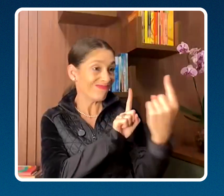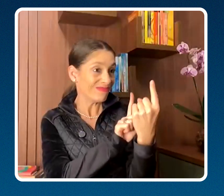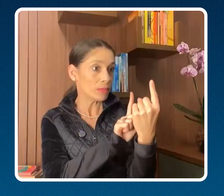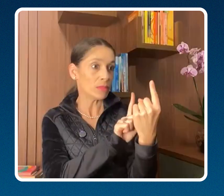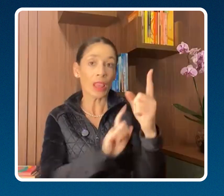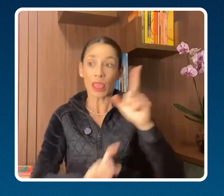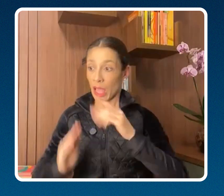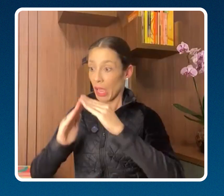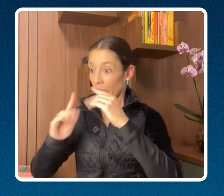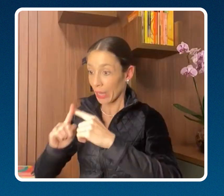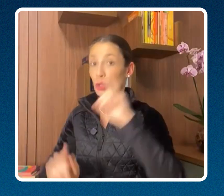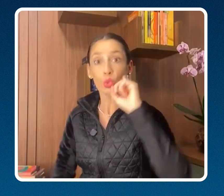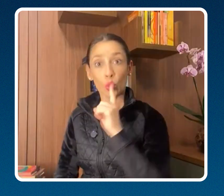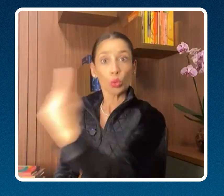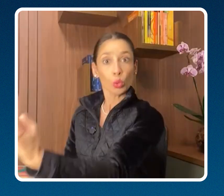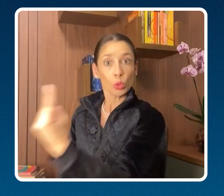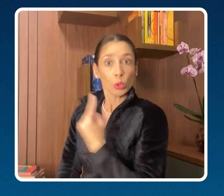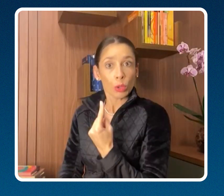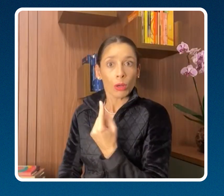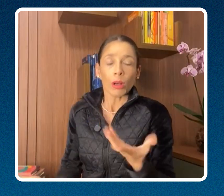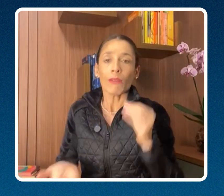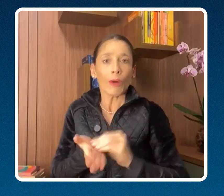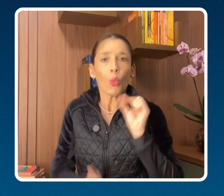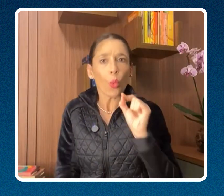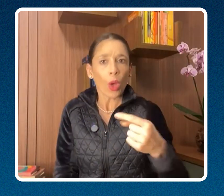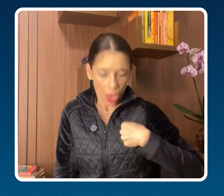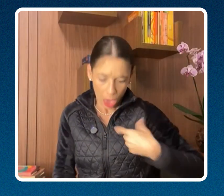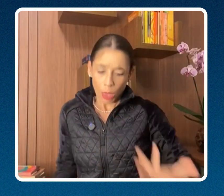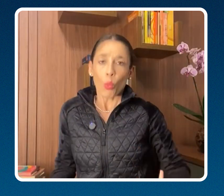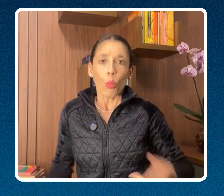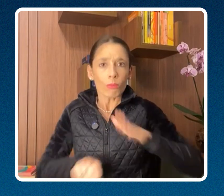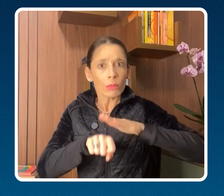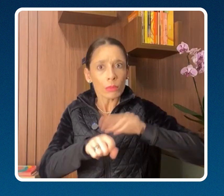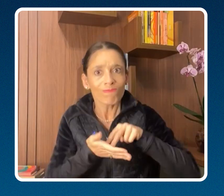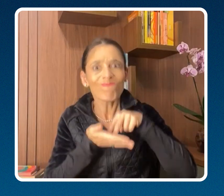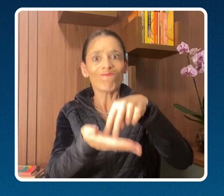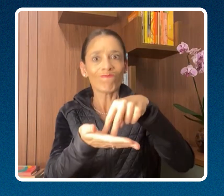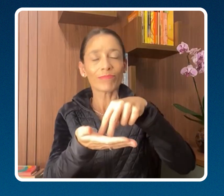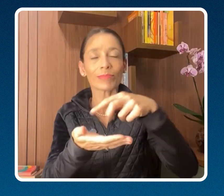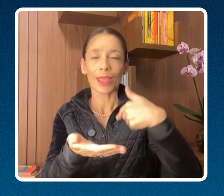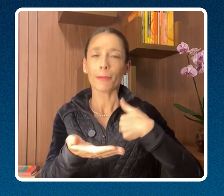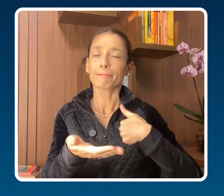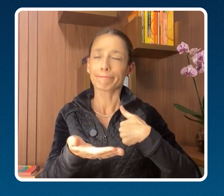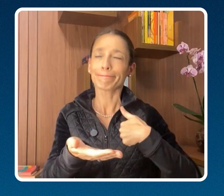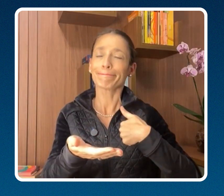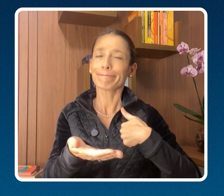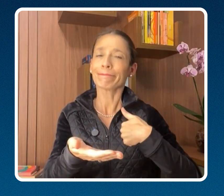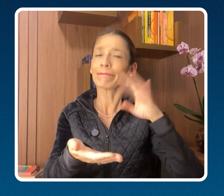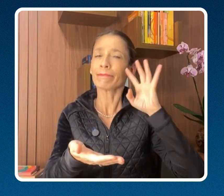que está faltando? Está faltando eu tomar uma atitude. E realmente eu quis tomar essa atitude,